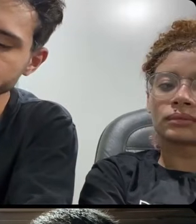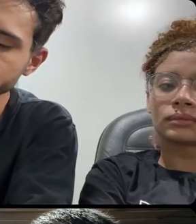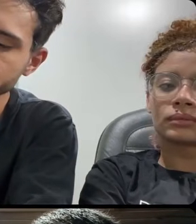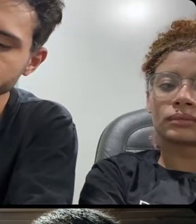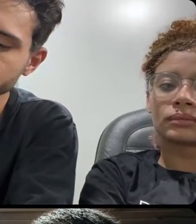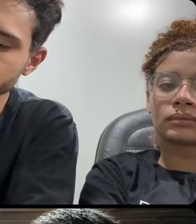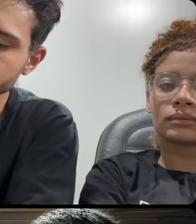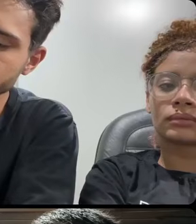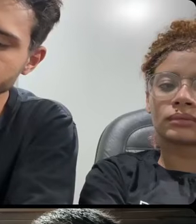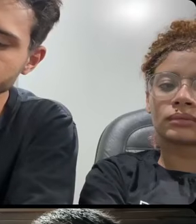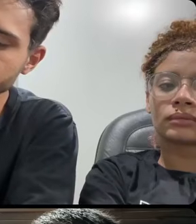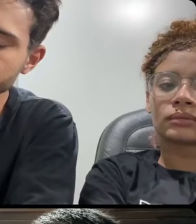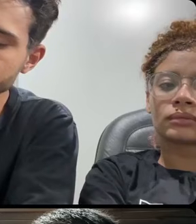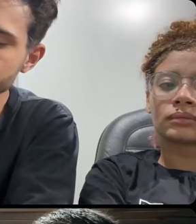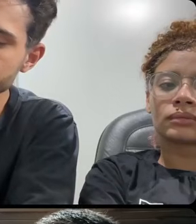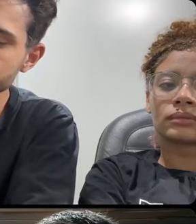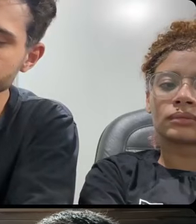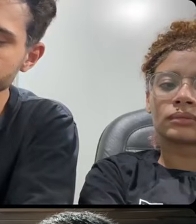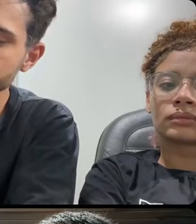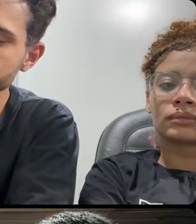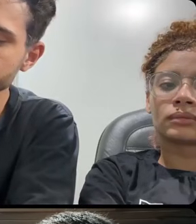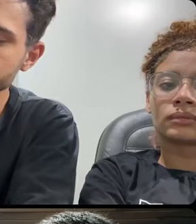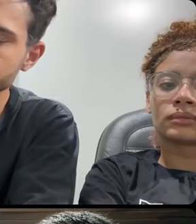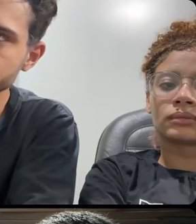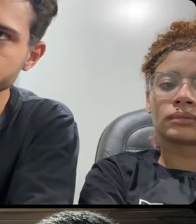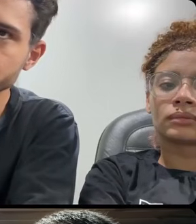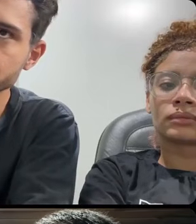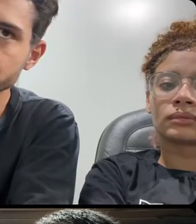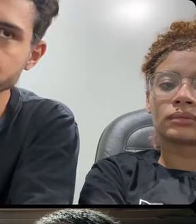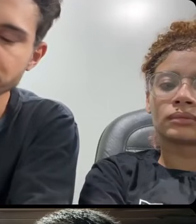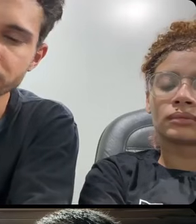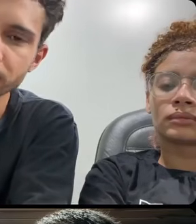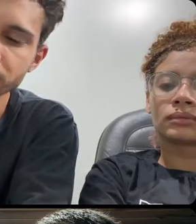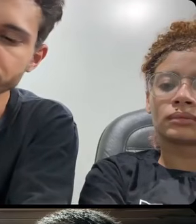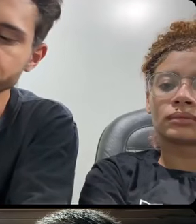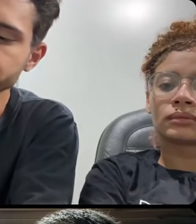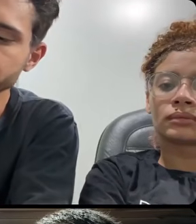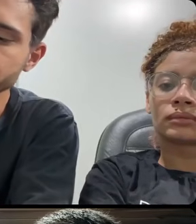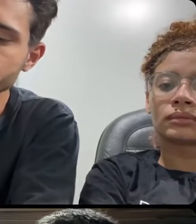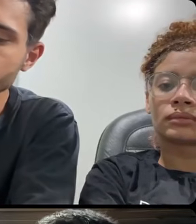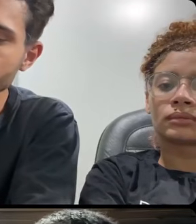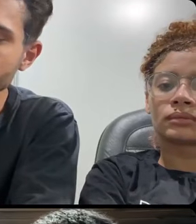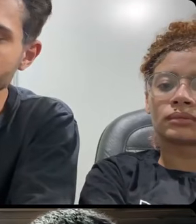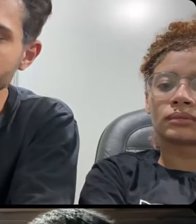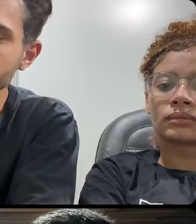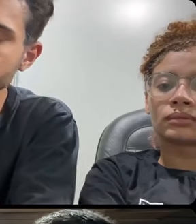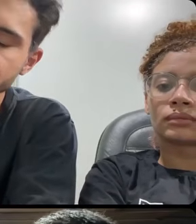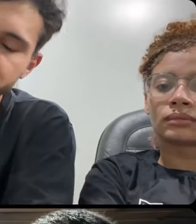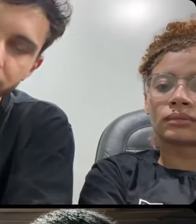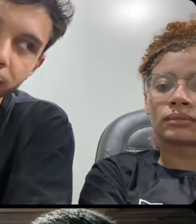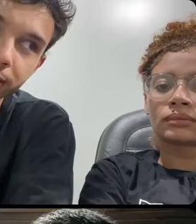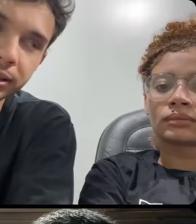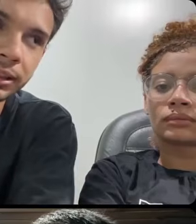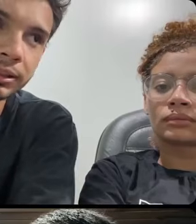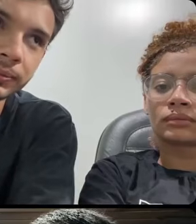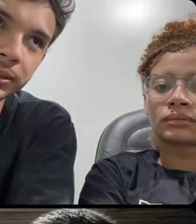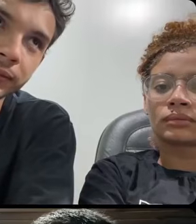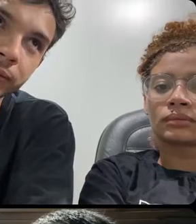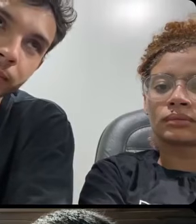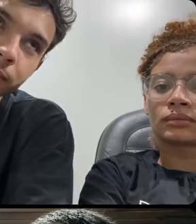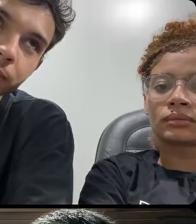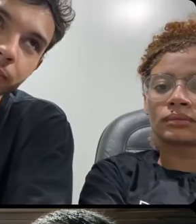tempo, né, que eu conheci o lado das drogas, né? Mas até